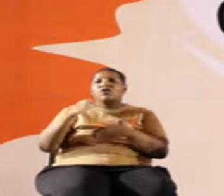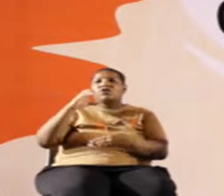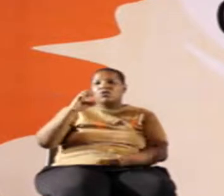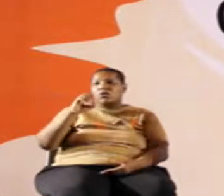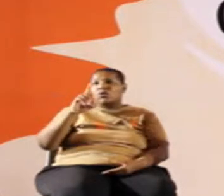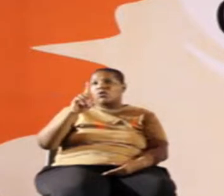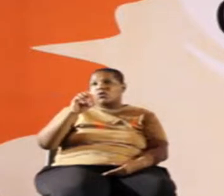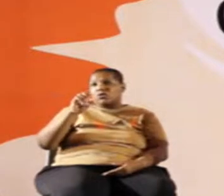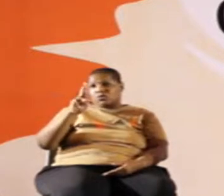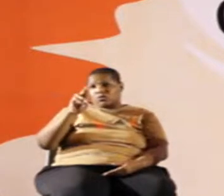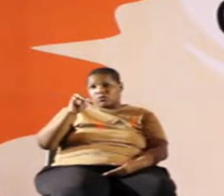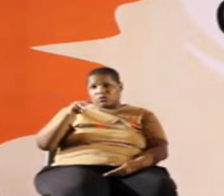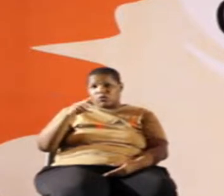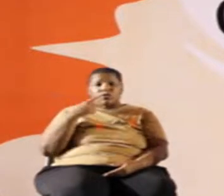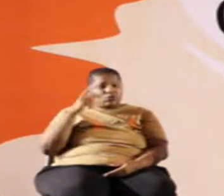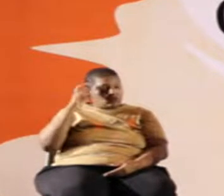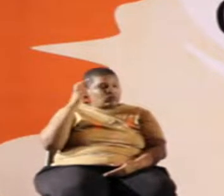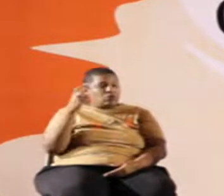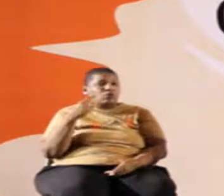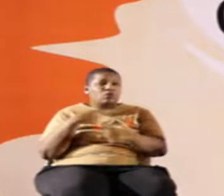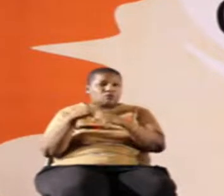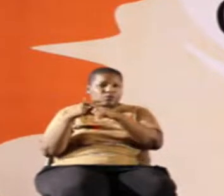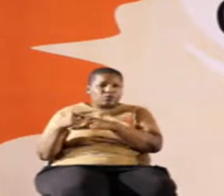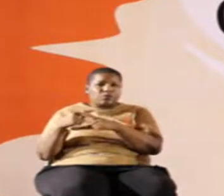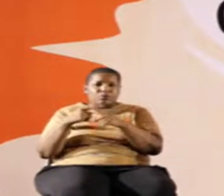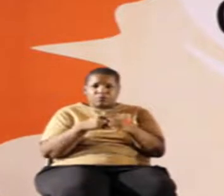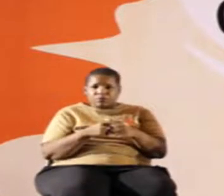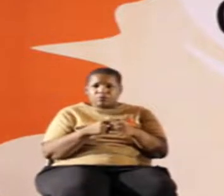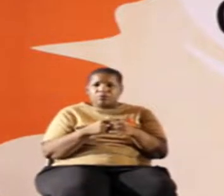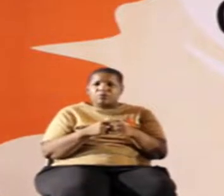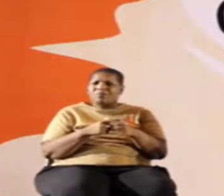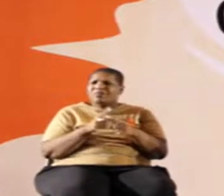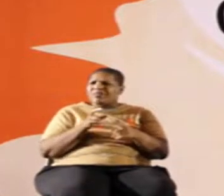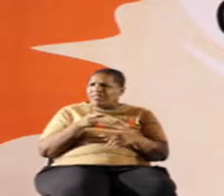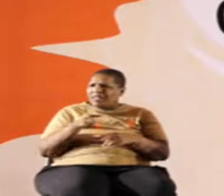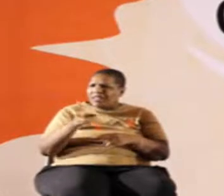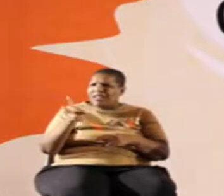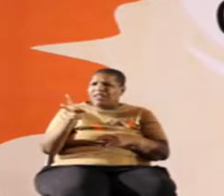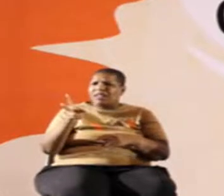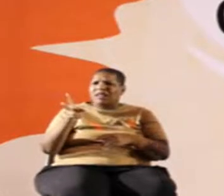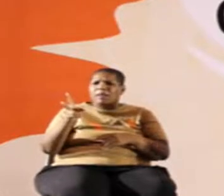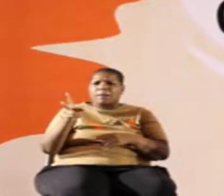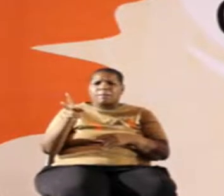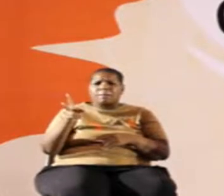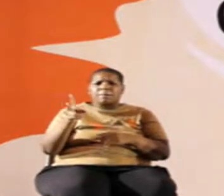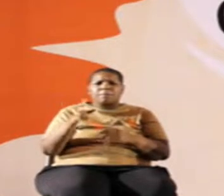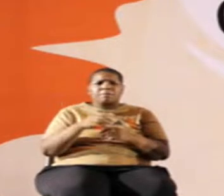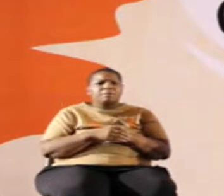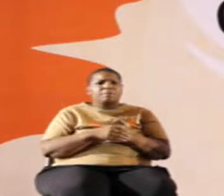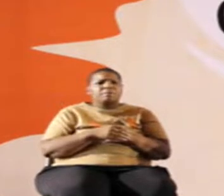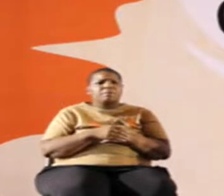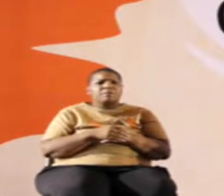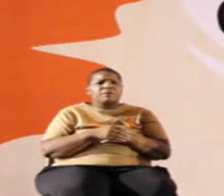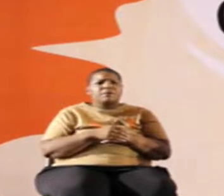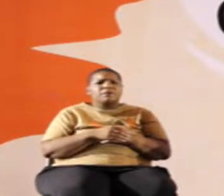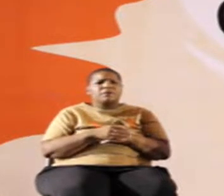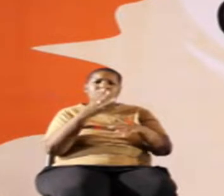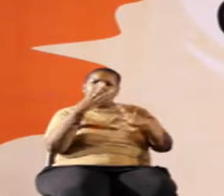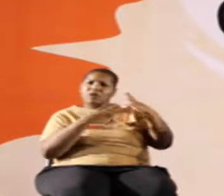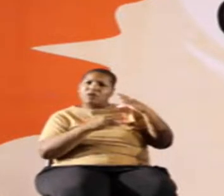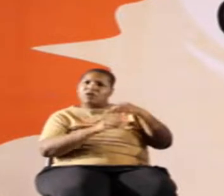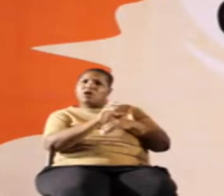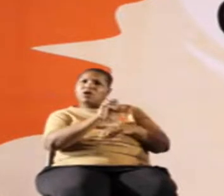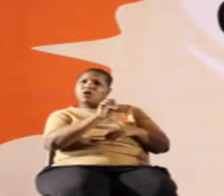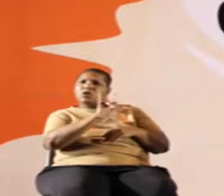sabe, cultura é lá que a gente disputa, né, Marcelo? Disputa o tempo todo. Quando o Olodum sai no Pelô,